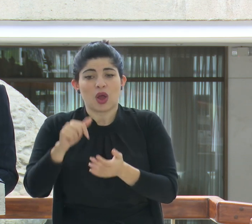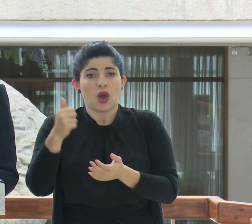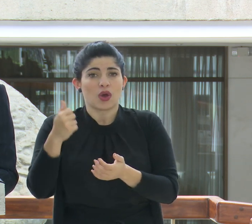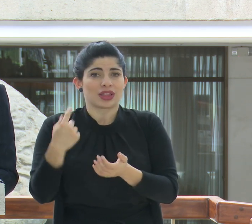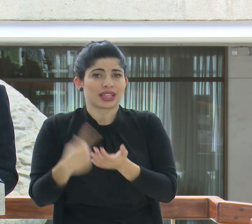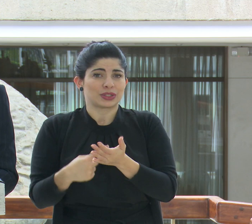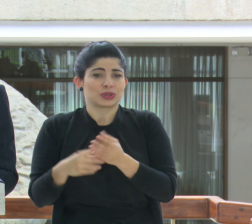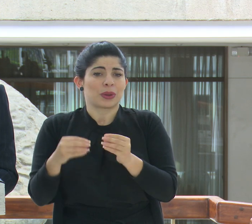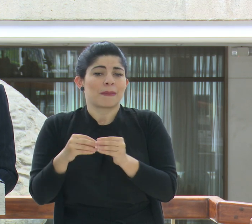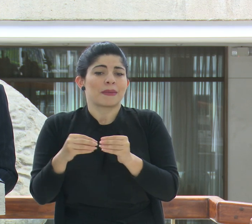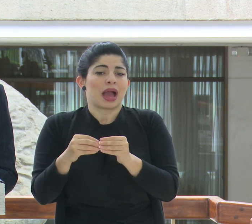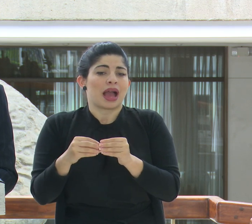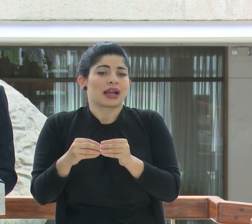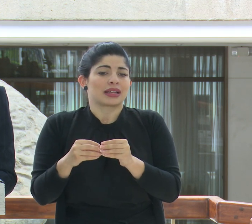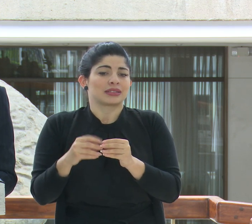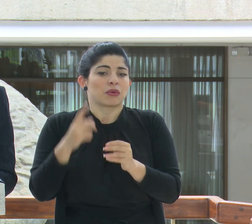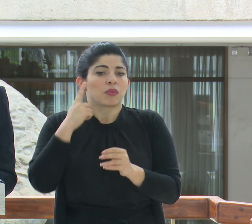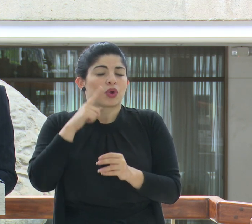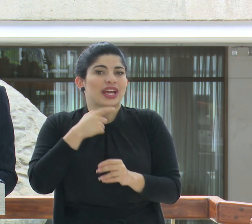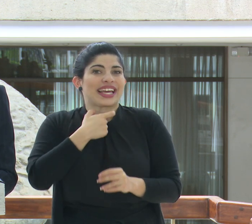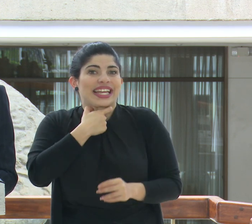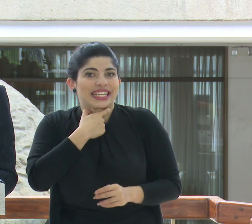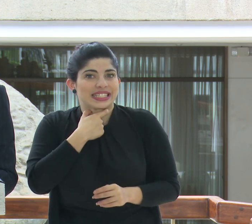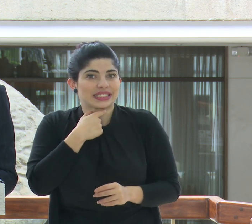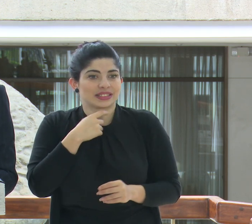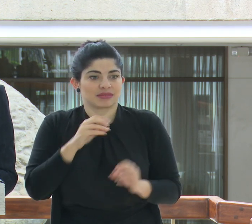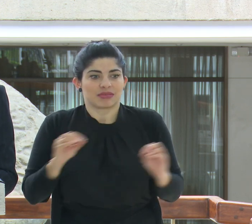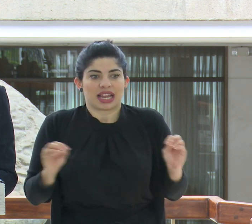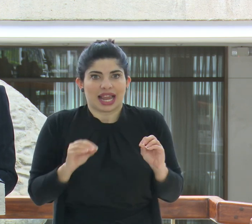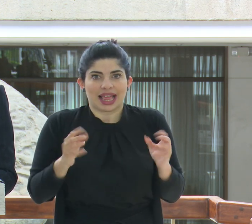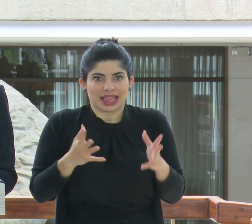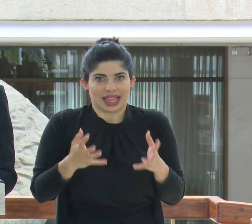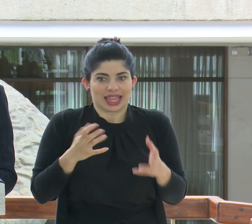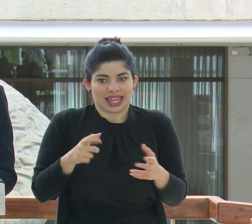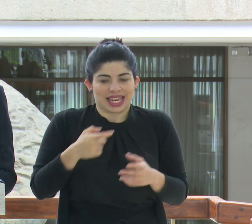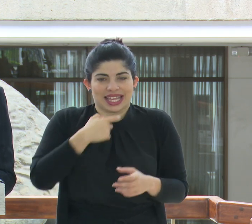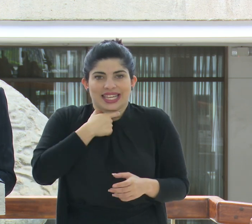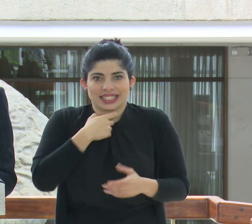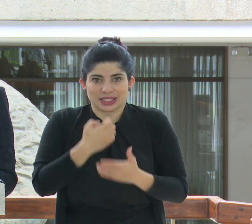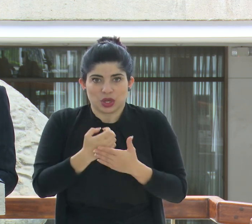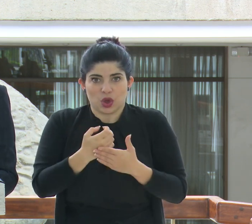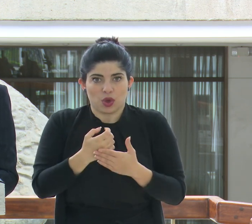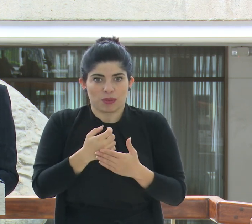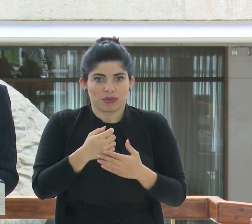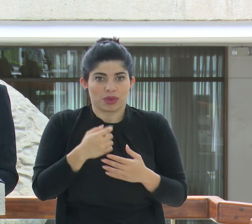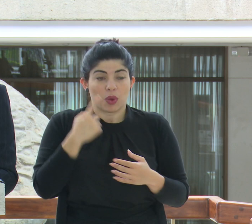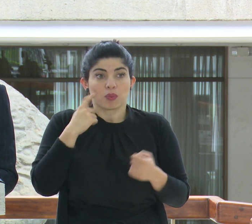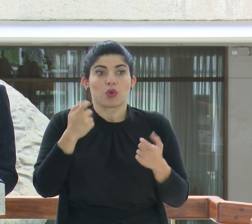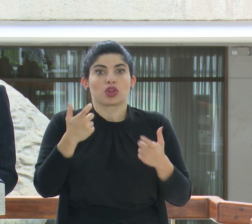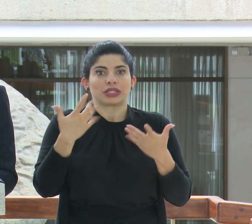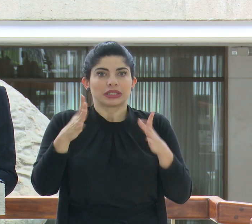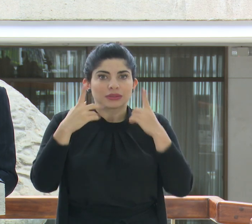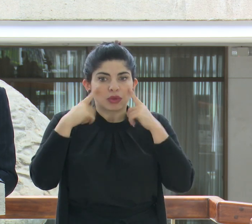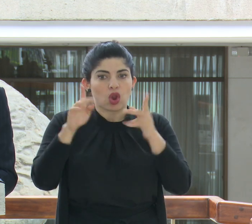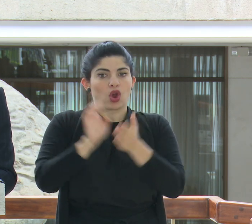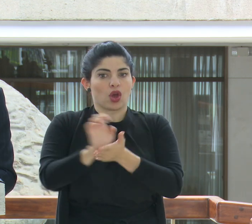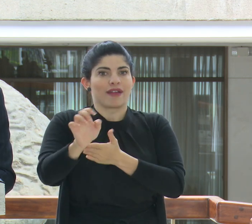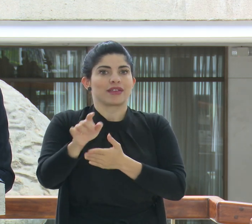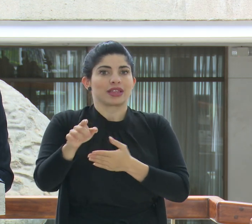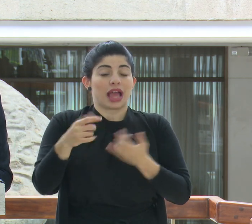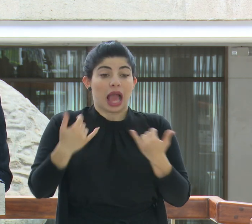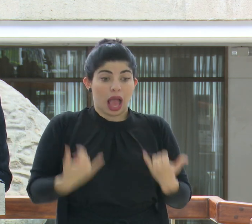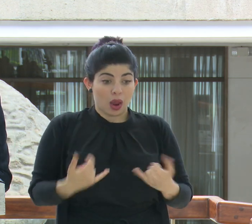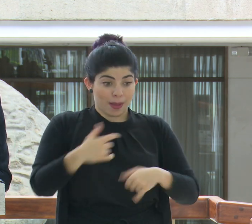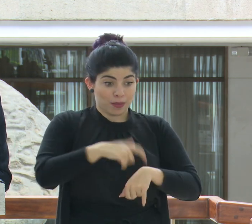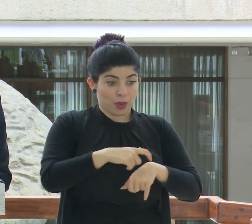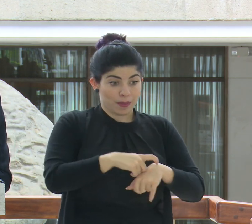discusión, más por el lado de una crisis. Y eso no lo quiere nadie, no lo queremos y dichosamente lo evitamos. Hoy más bien tenemos un